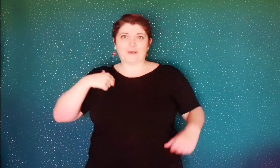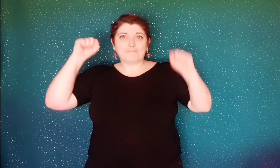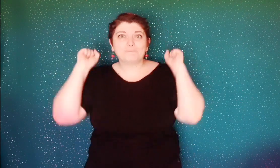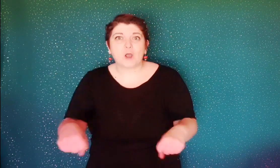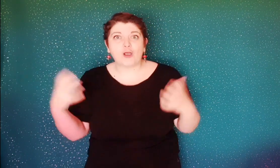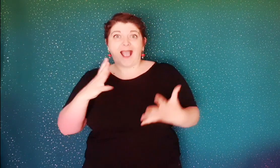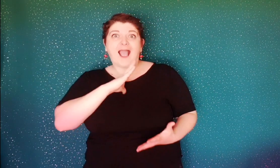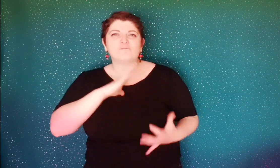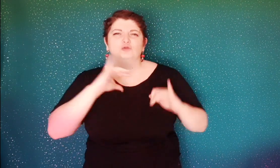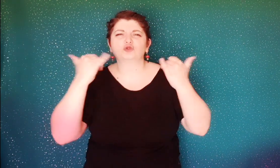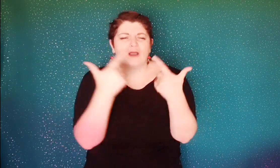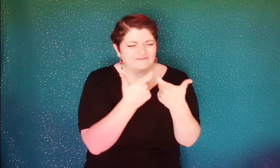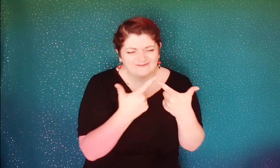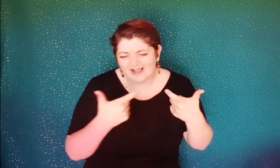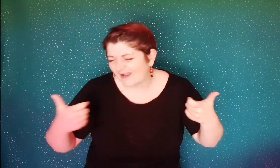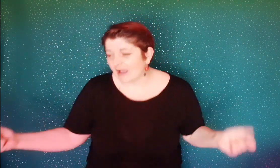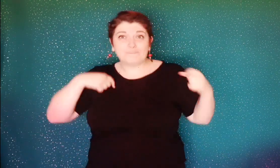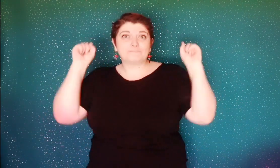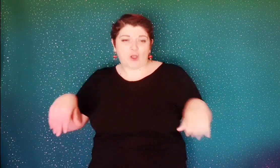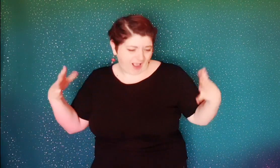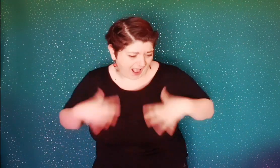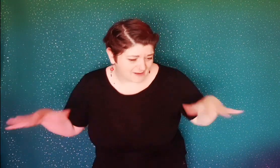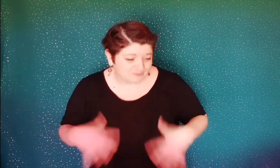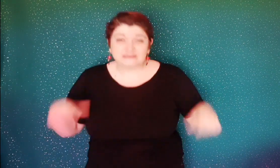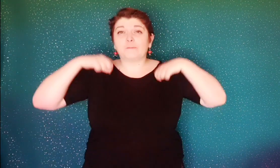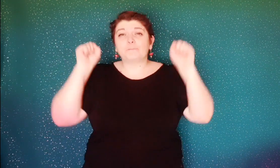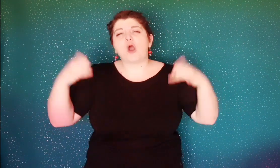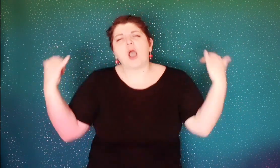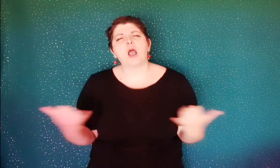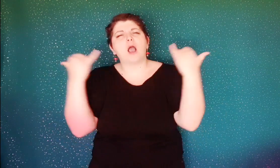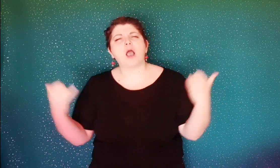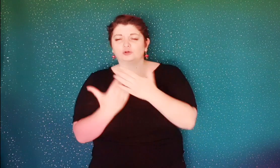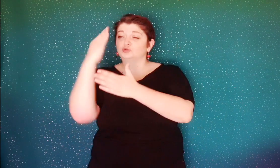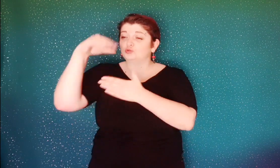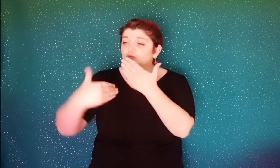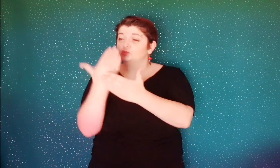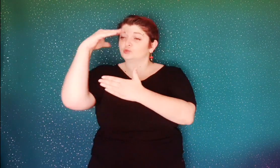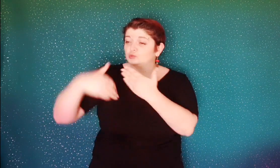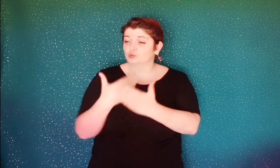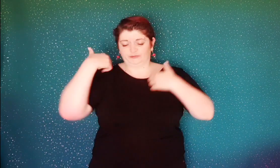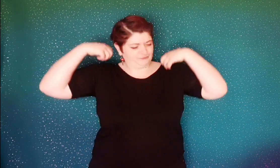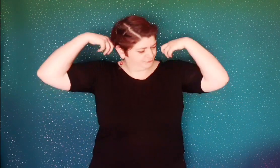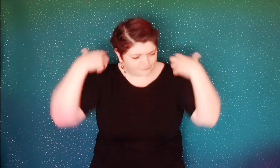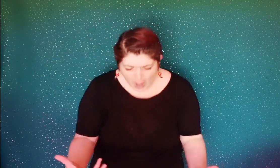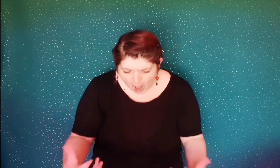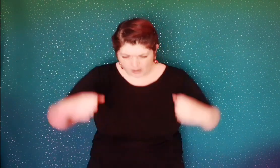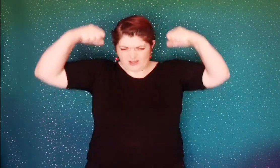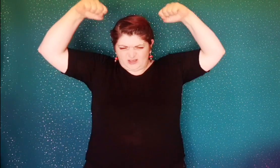petit garçon pour avoir des jouets, des habits et s'amuser tout le temps.